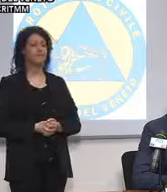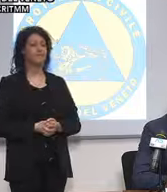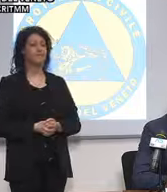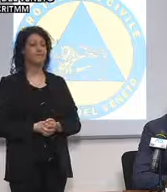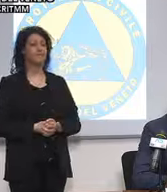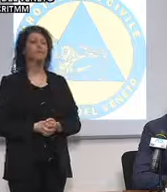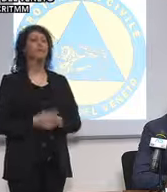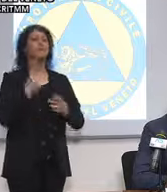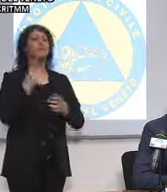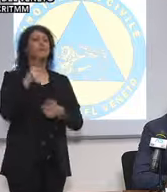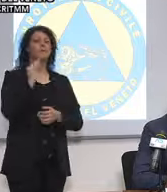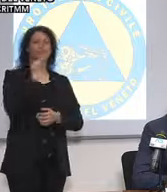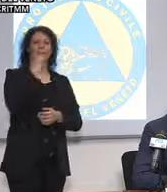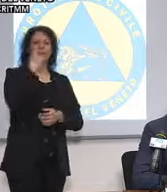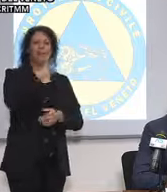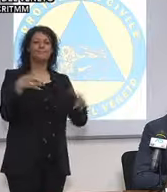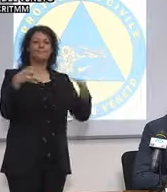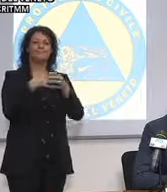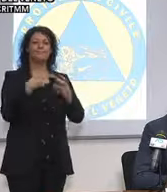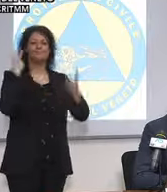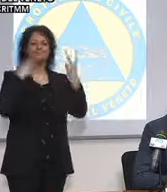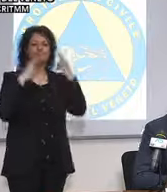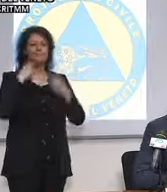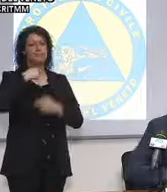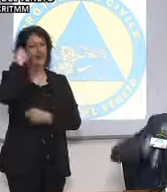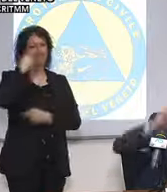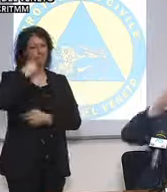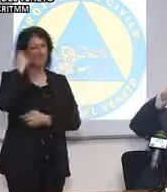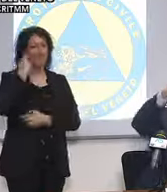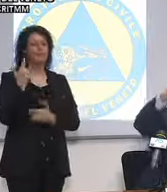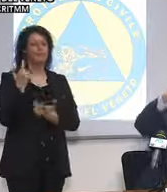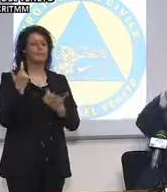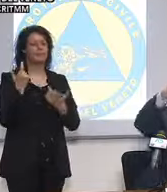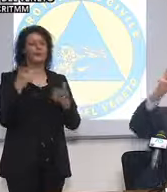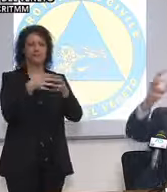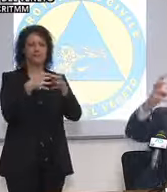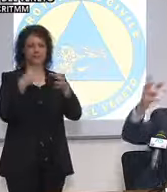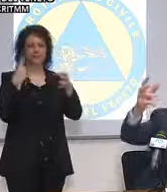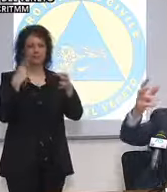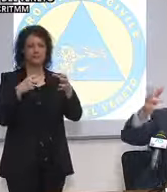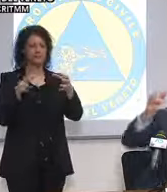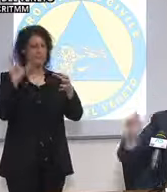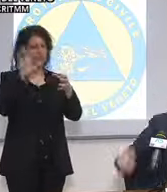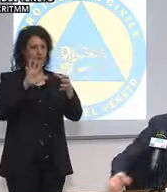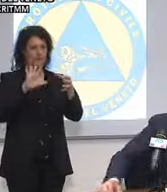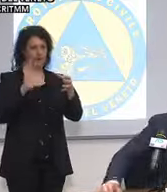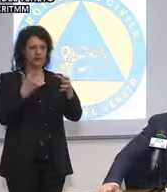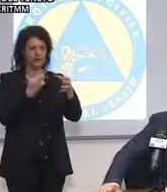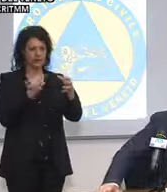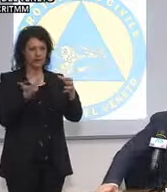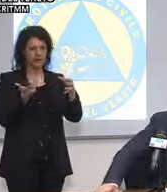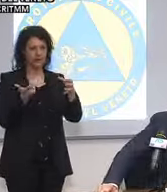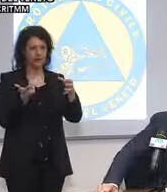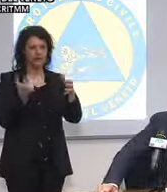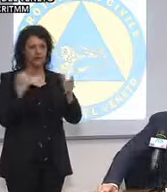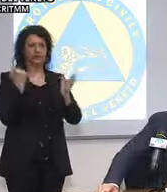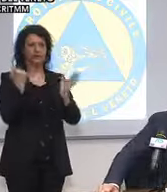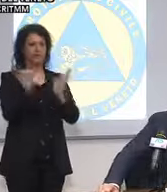alle parrucchiere, ai barbieri e quella categoria, che sta diventando un po' la categoria simbolo, hanno ragione da